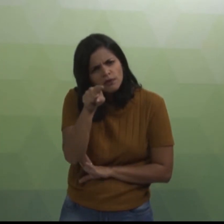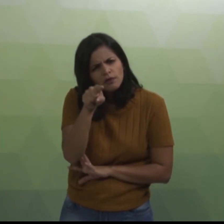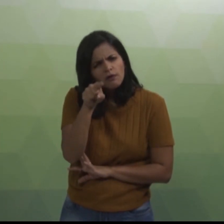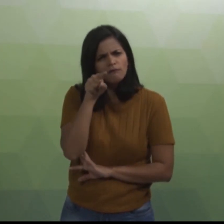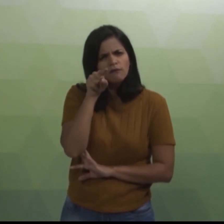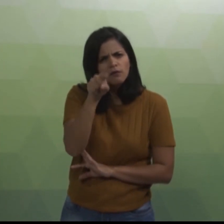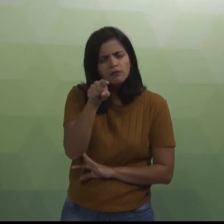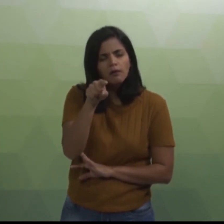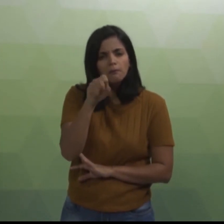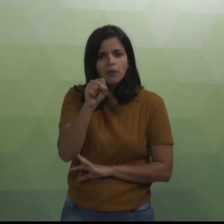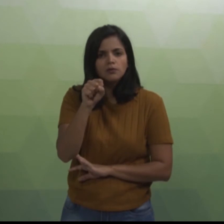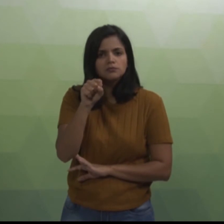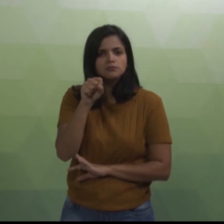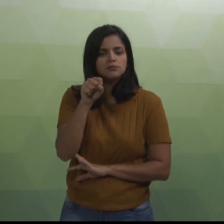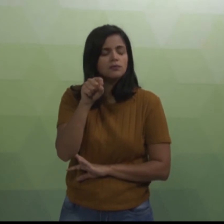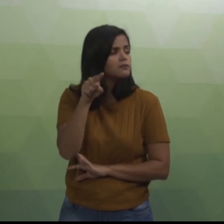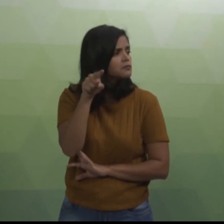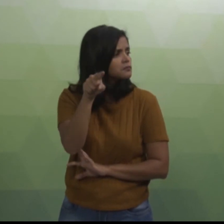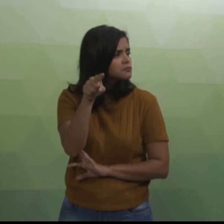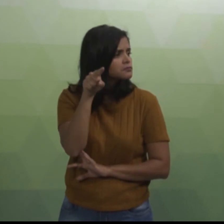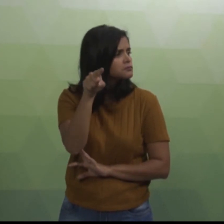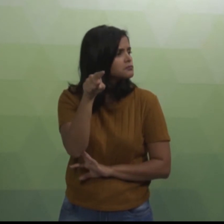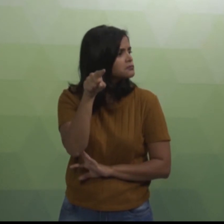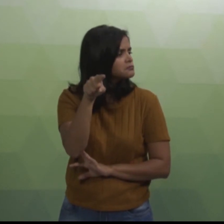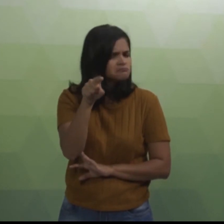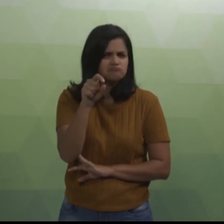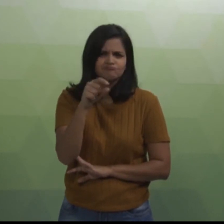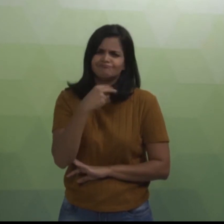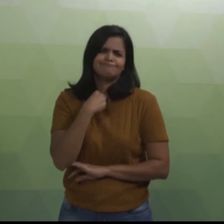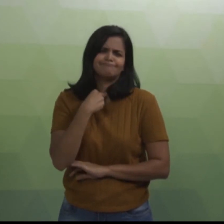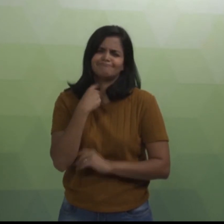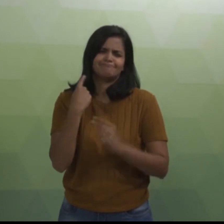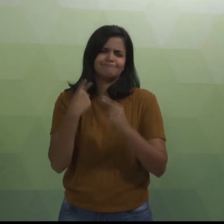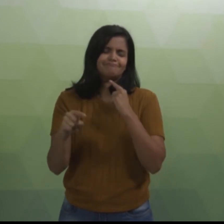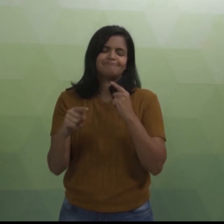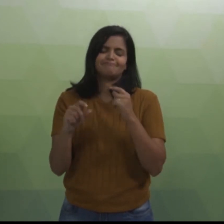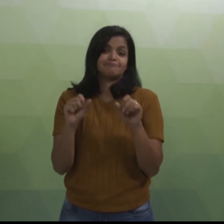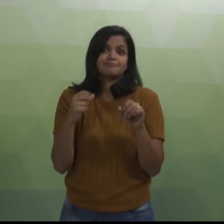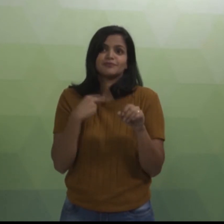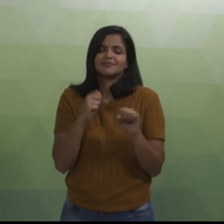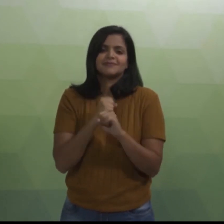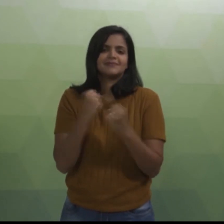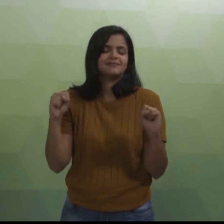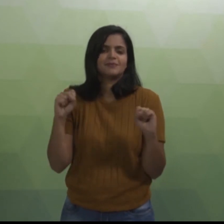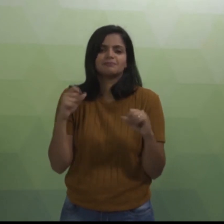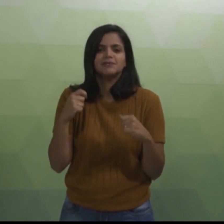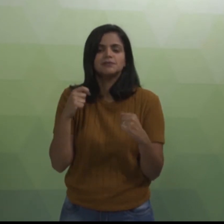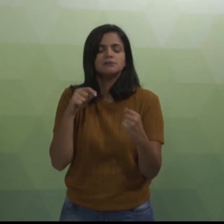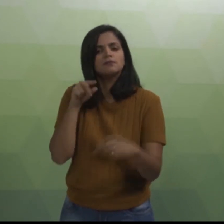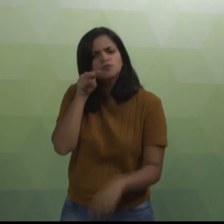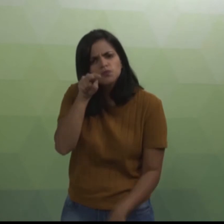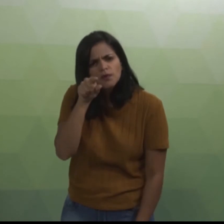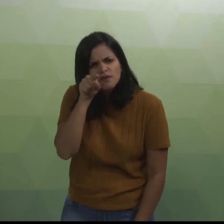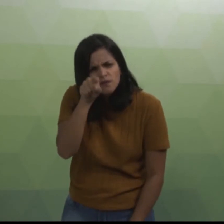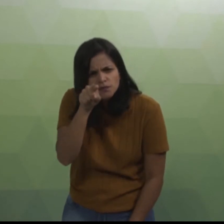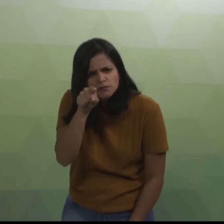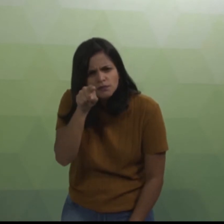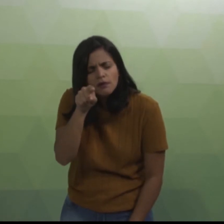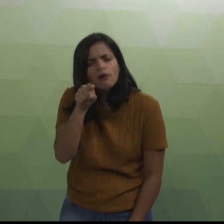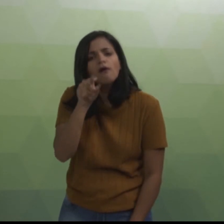faço isso aqui, você, eu posso fazer isso? Apontar para você e olhar para o outro lado? Não posso. Eu